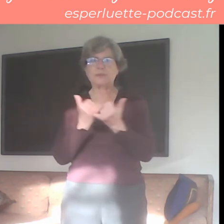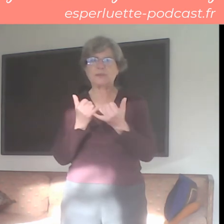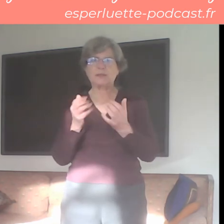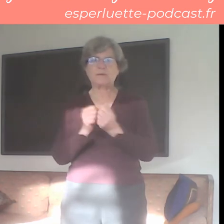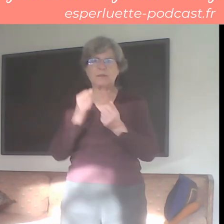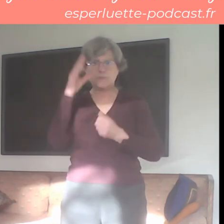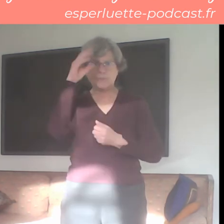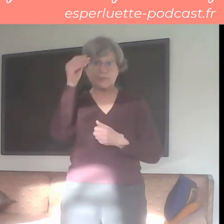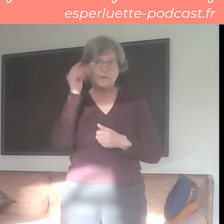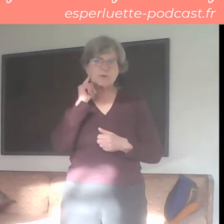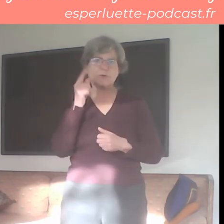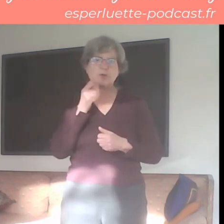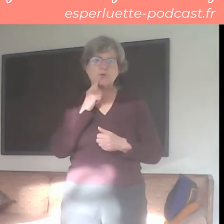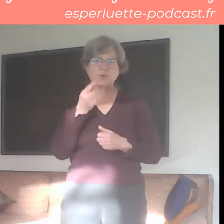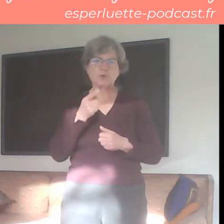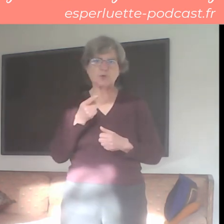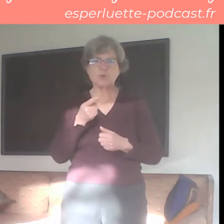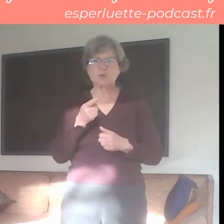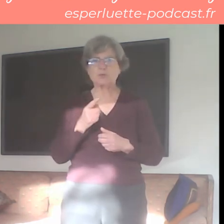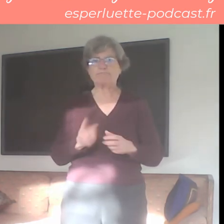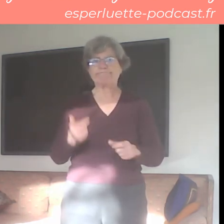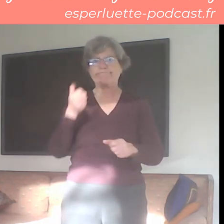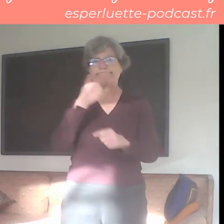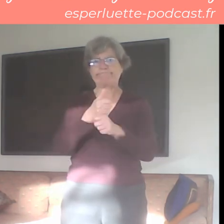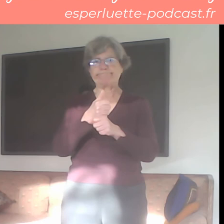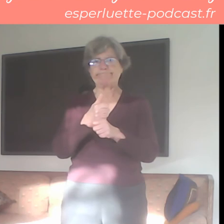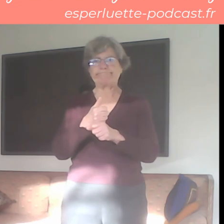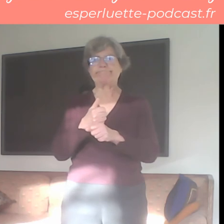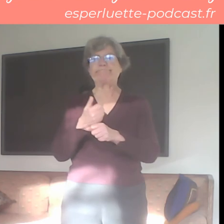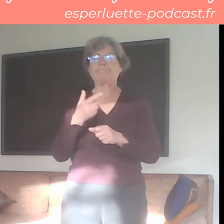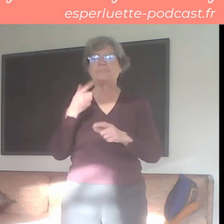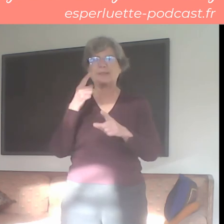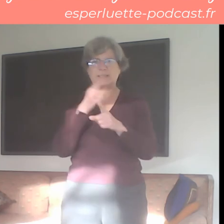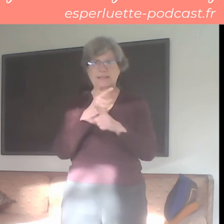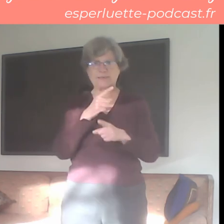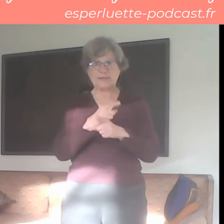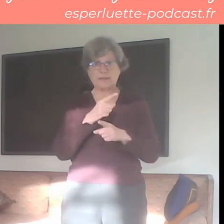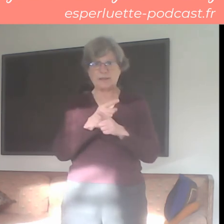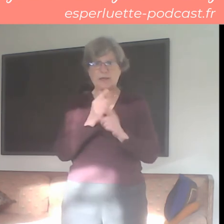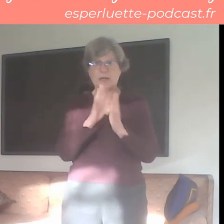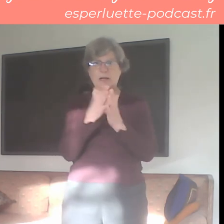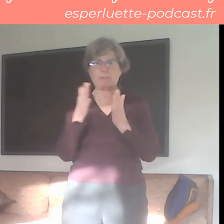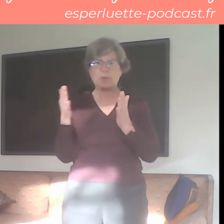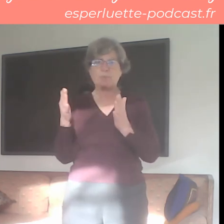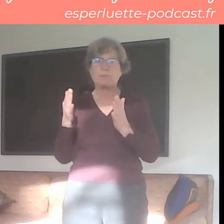ça, il y a d'autres troupes théâtrales qui font ça, et puis il y a d'autres troupes qui intègrent des